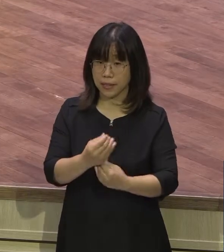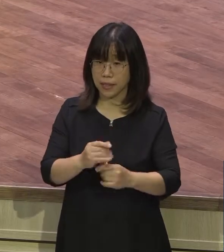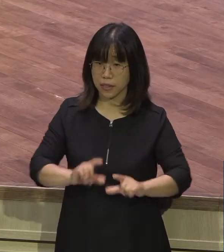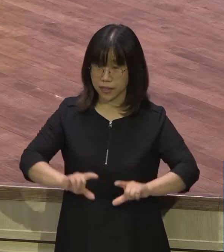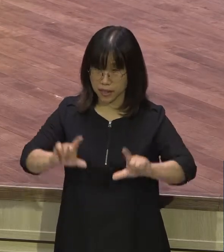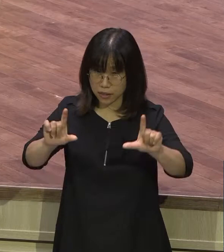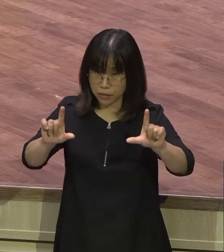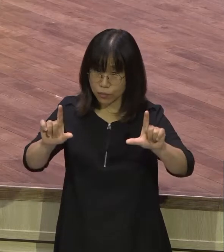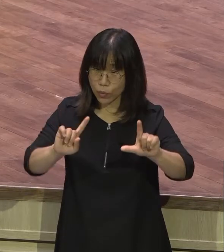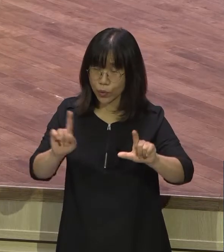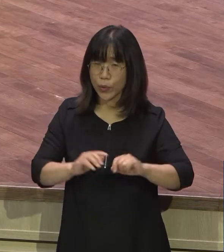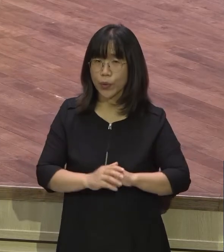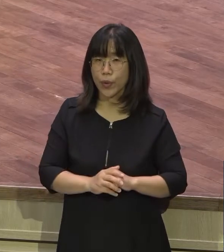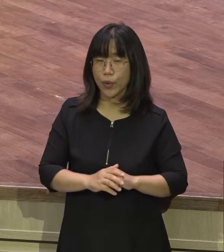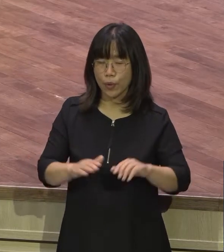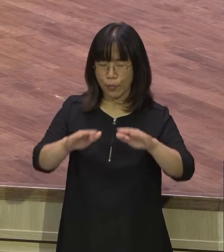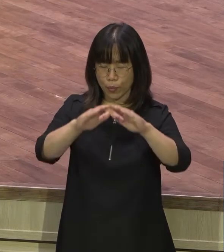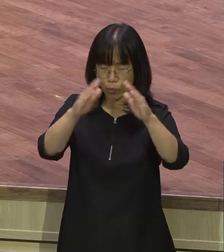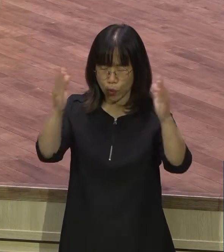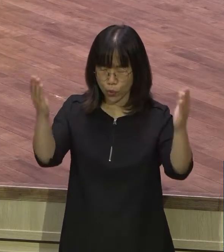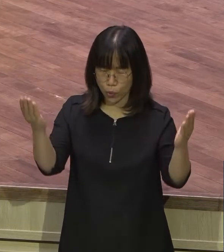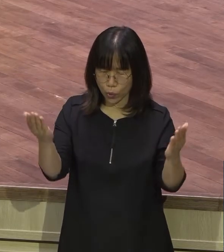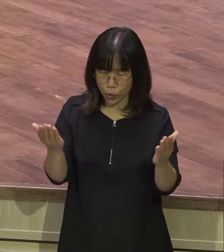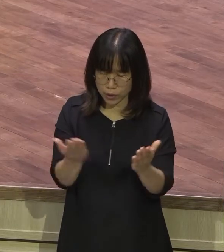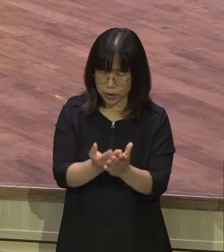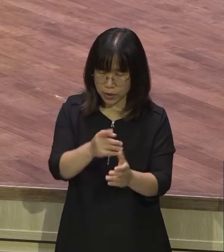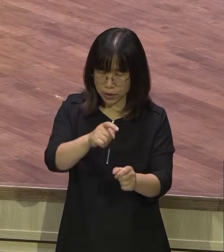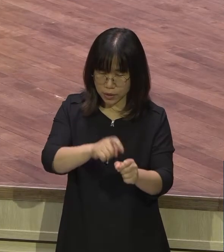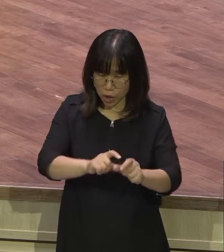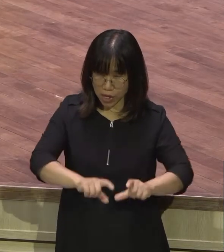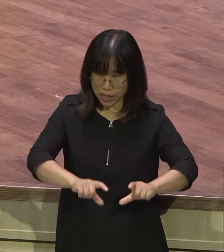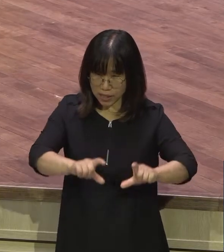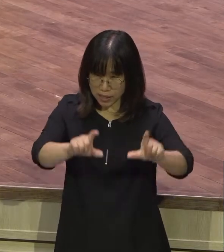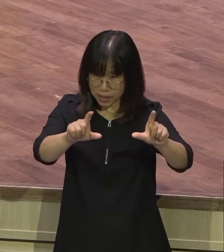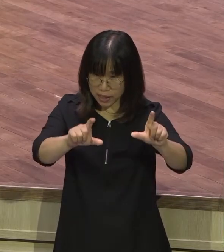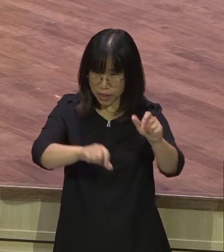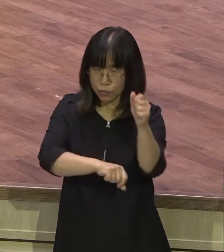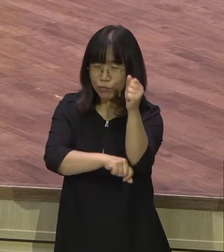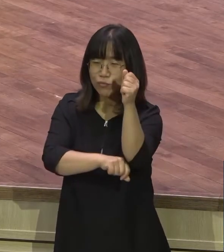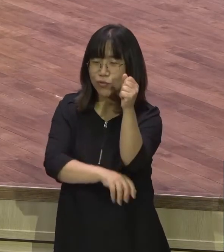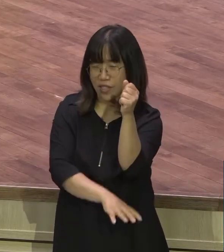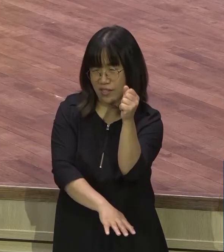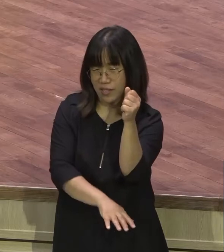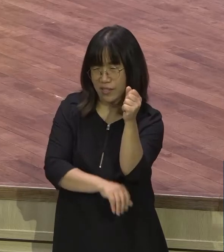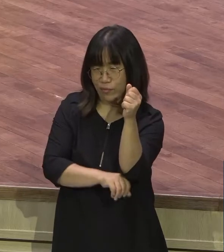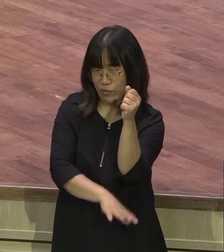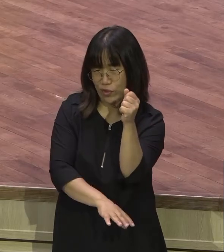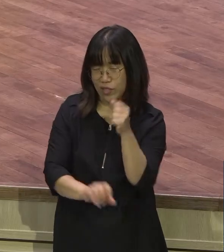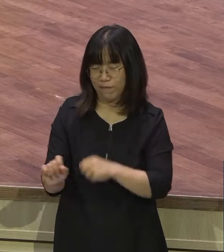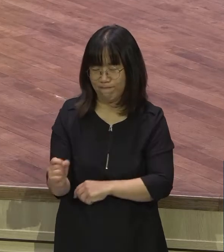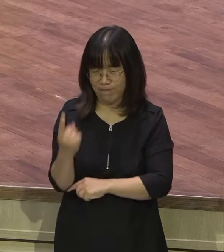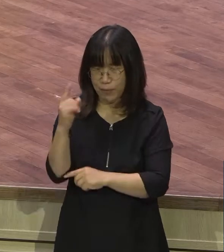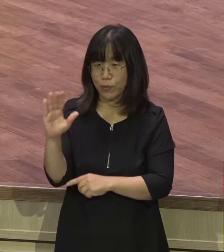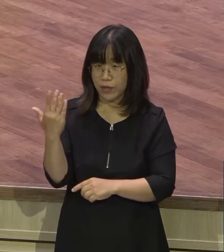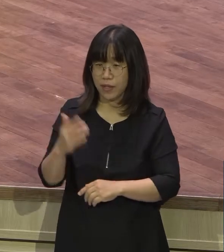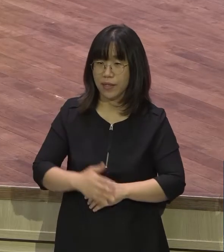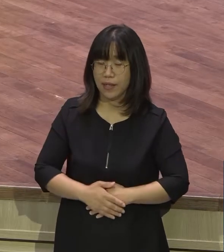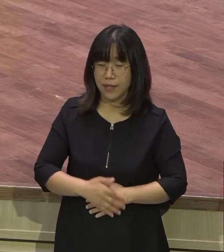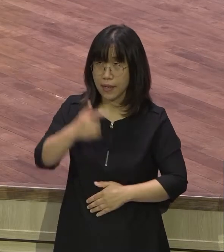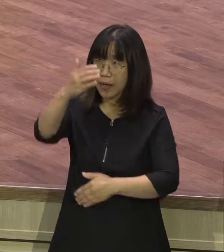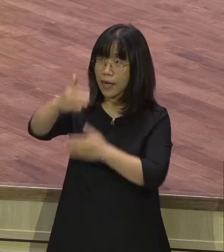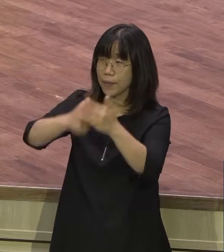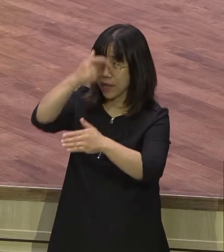모든 절기의 뿌리자 바탕이다. 그것이 뿌리, 하나님 앞에 예배하는